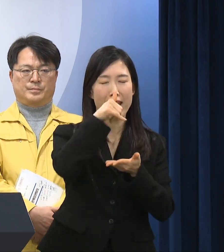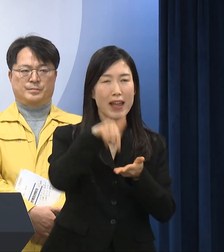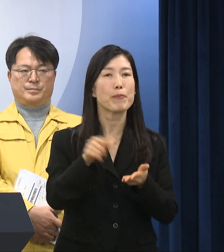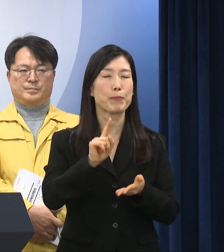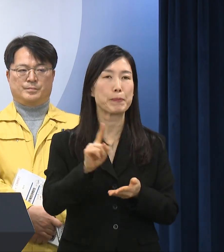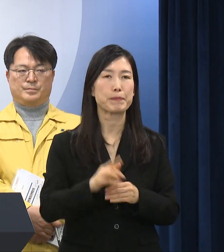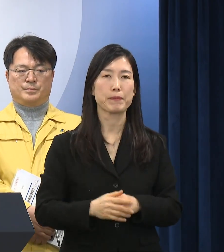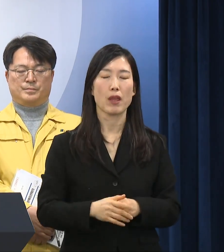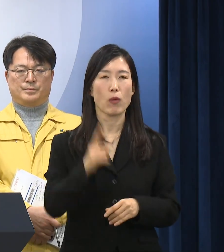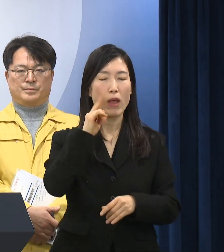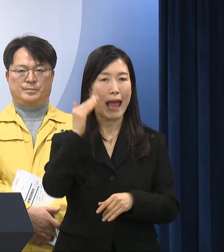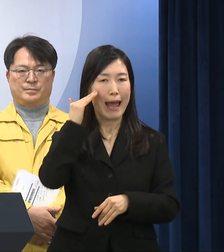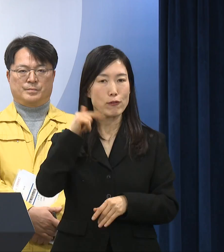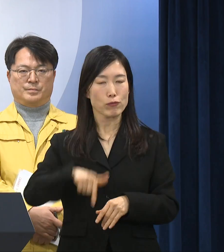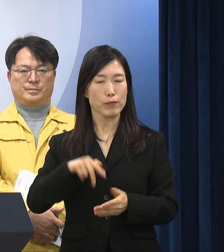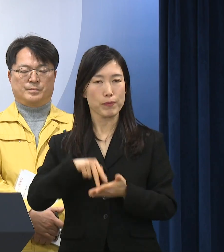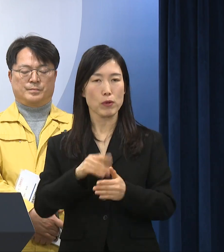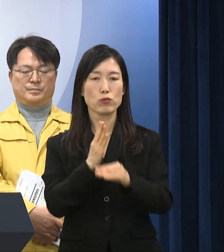번째로는